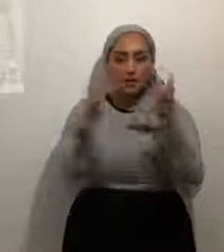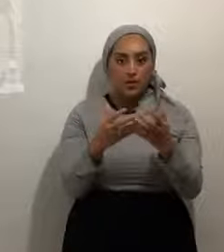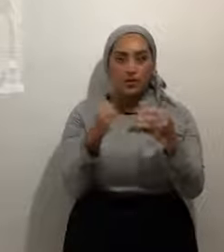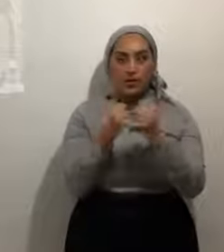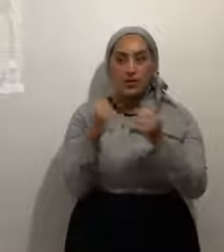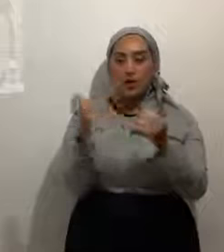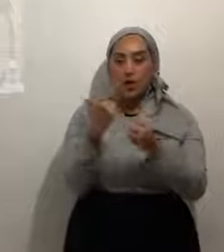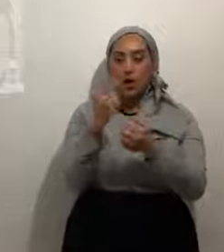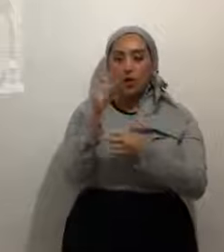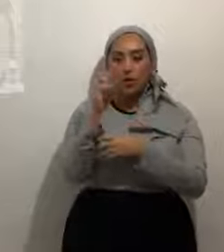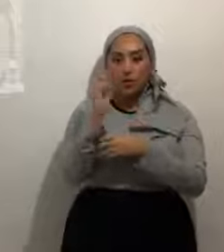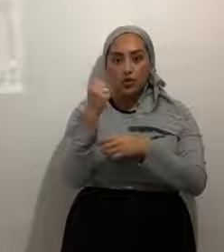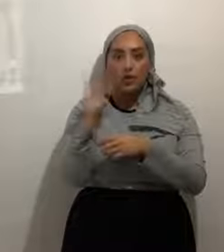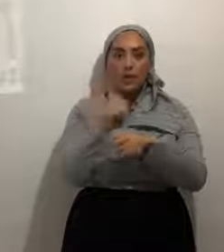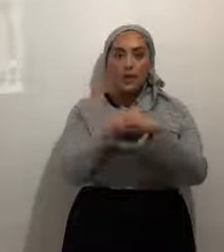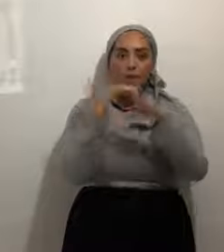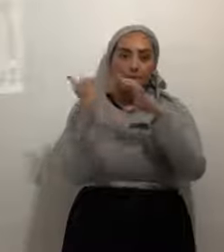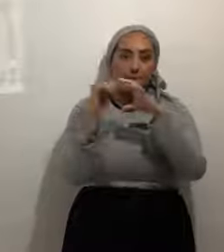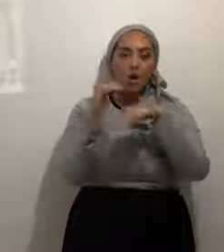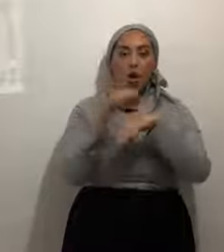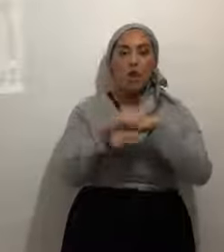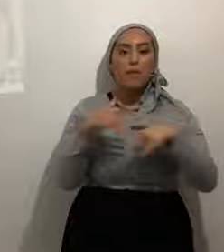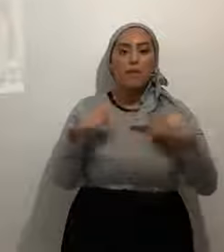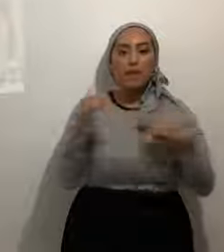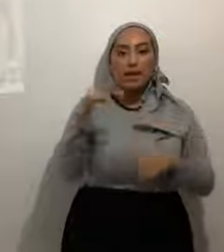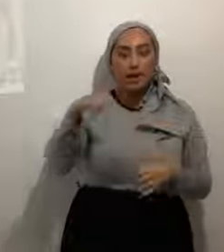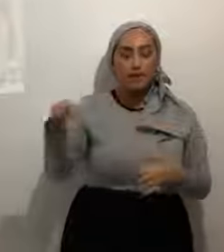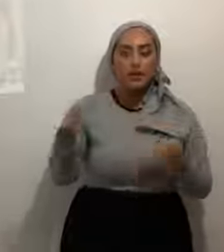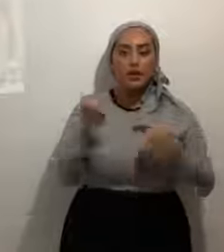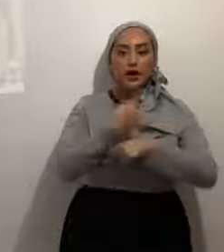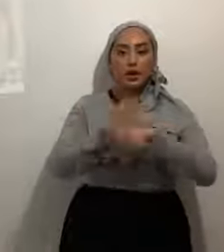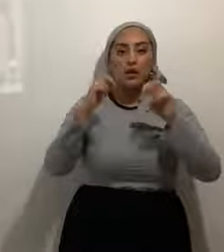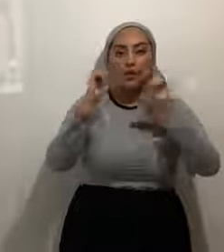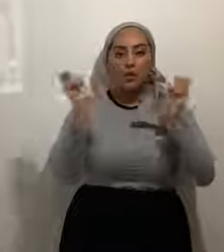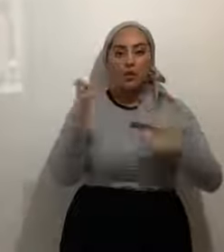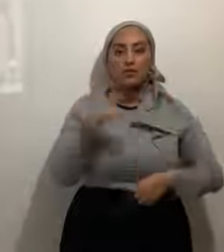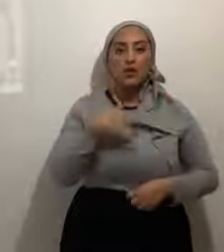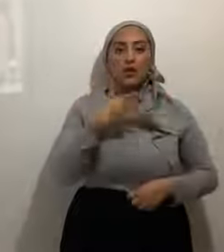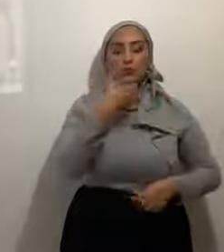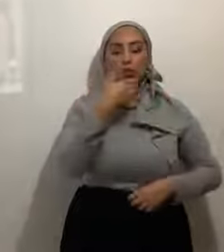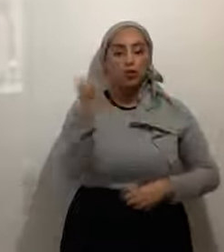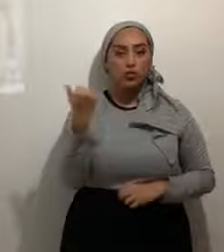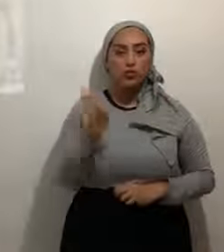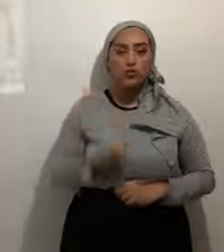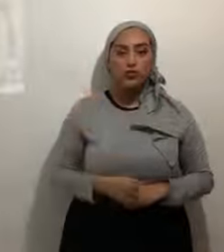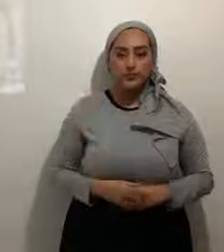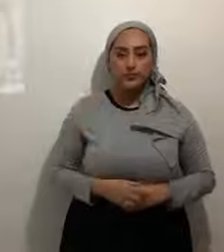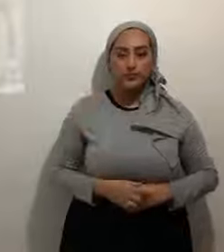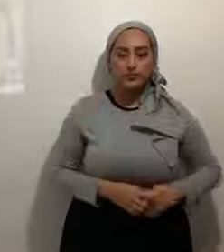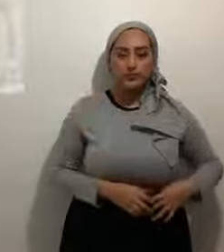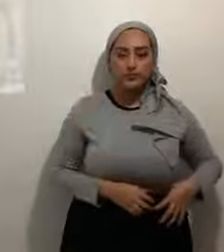noticias que estuvimos mandando por WhatsApp. Este tema te va a caer, uff, es un bálsamo, más que un